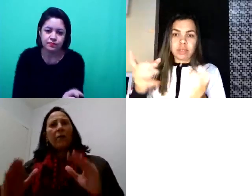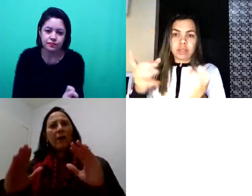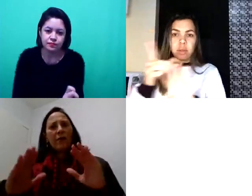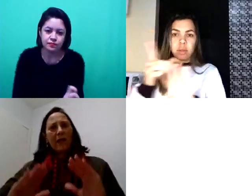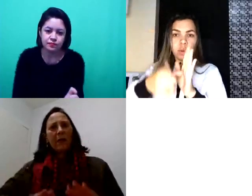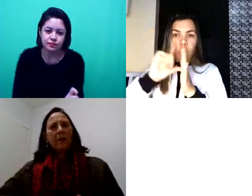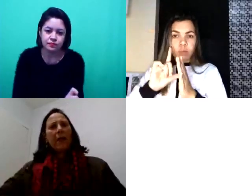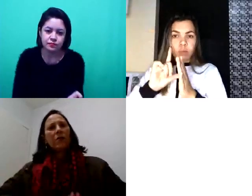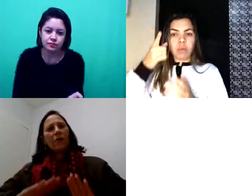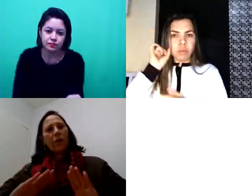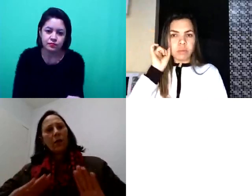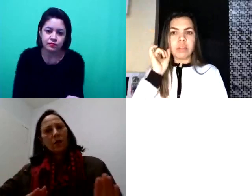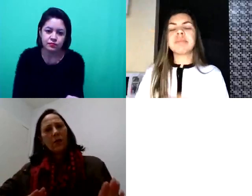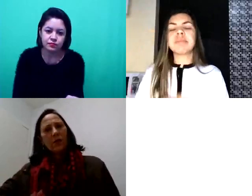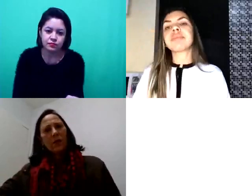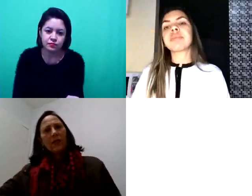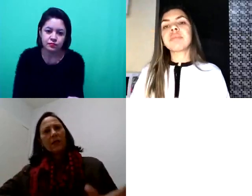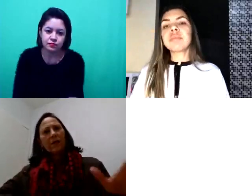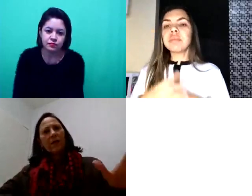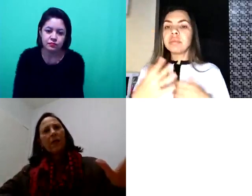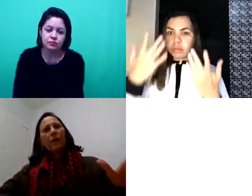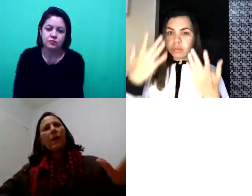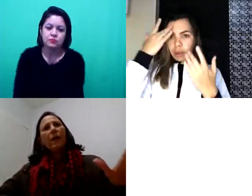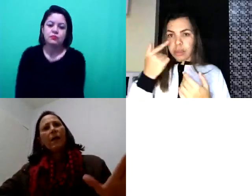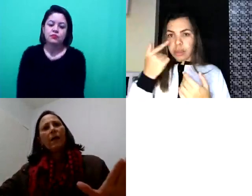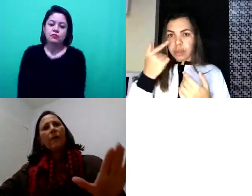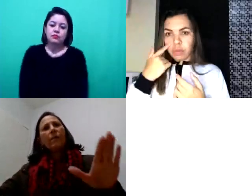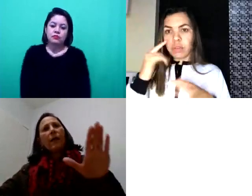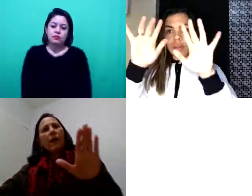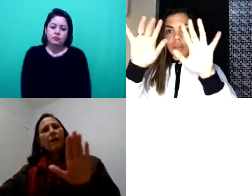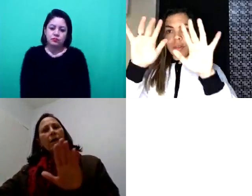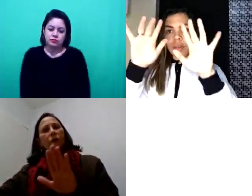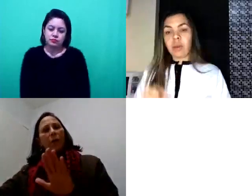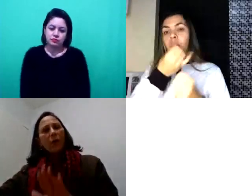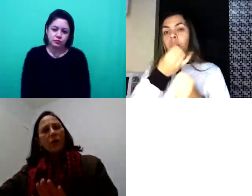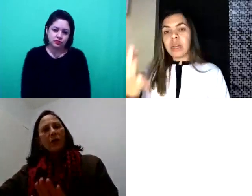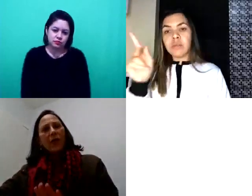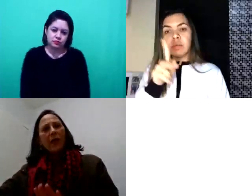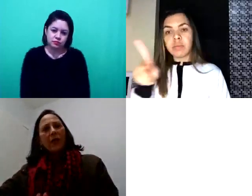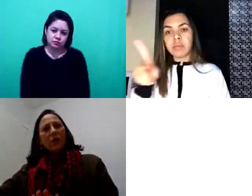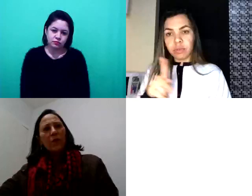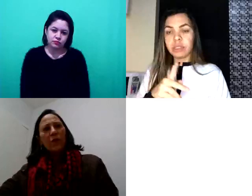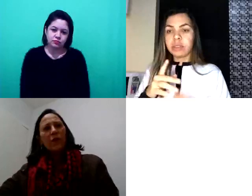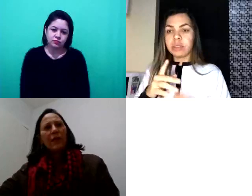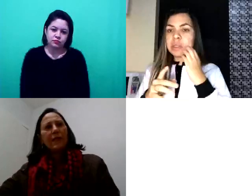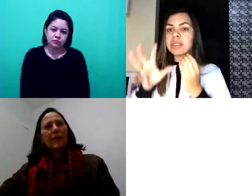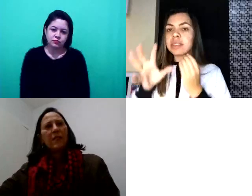amanhã eu vou baixar na bandeja, vou ver quantos professores se inscreveram e Eu só posso pedir a esses professores as linhas